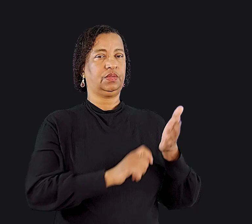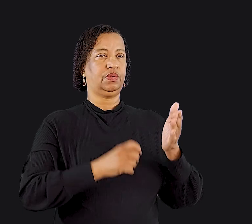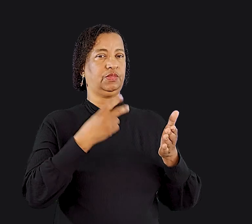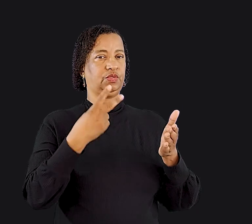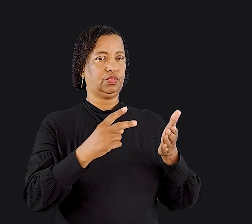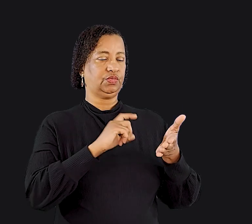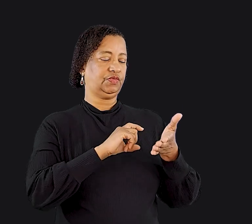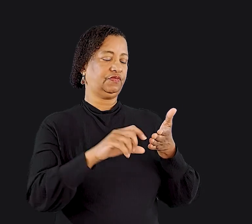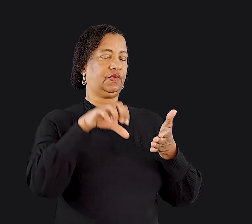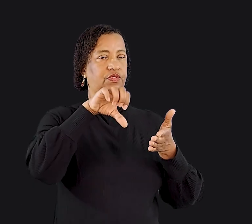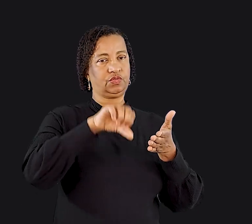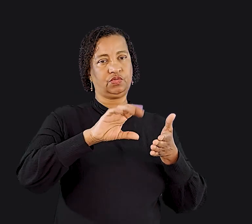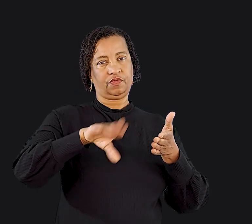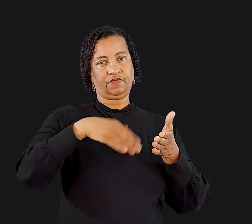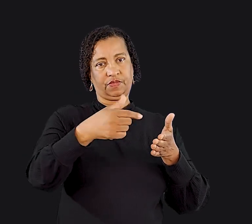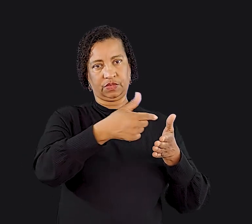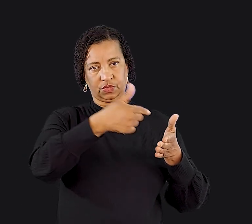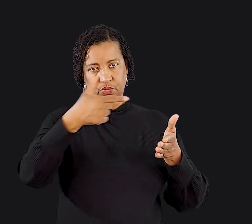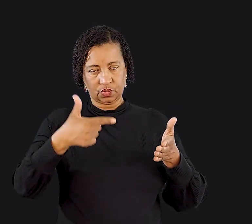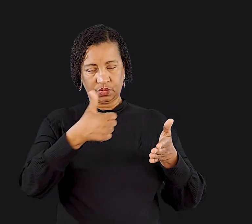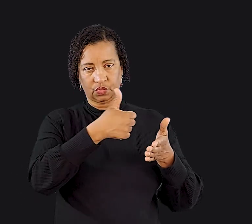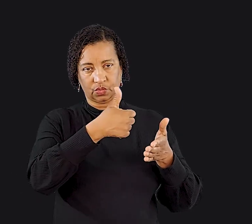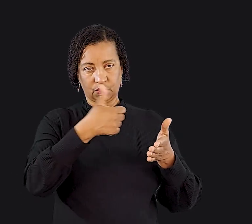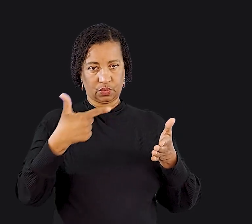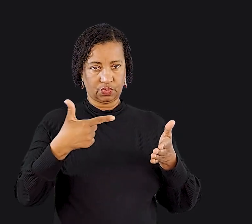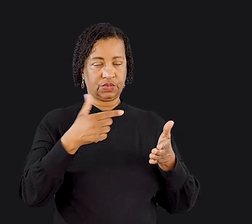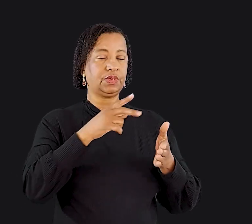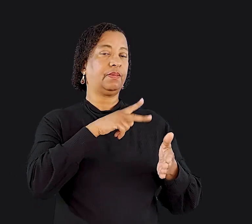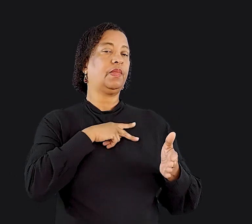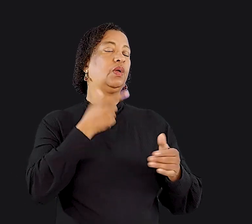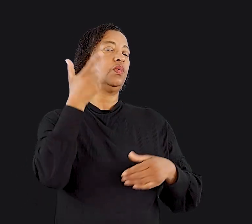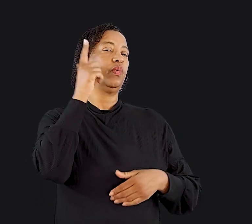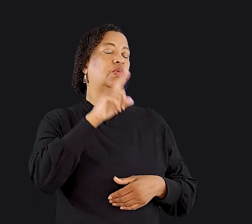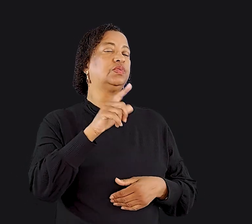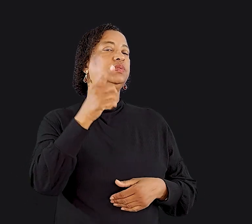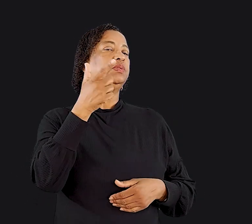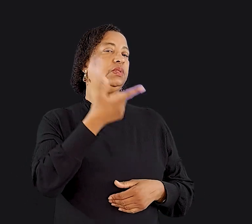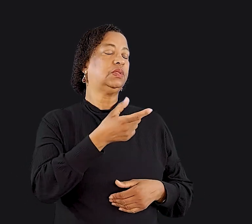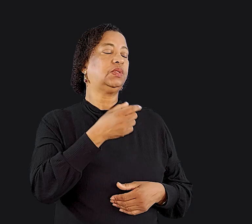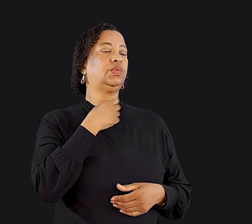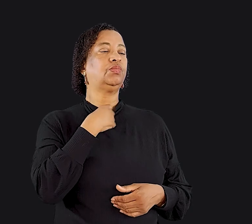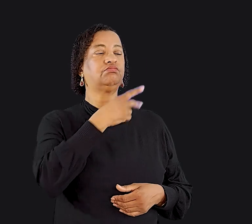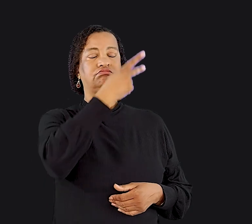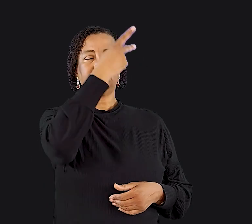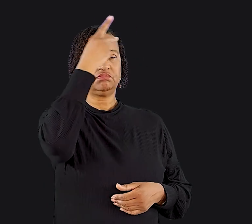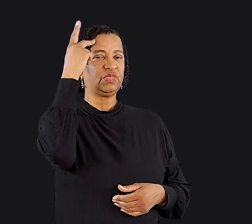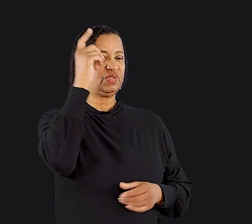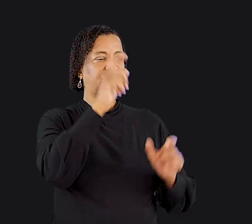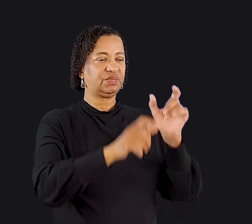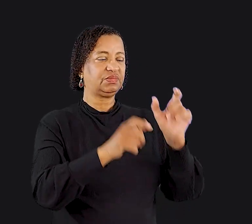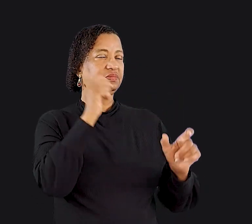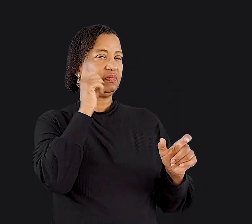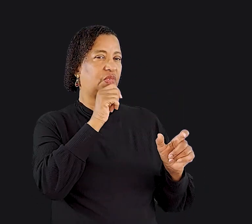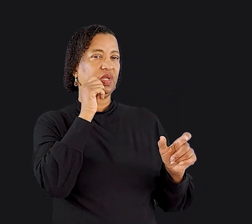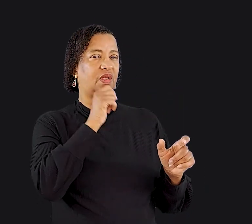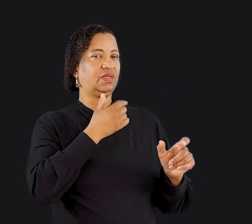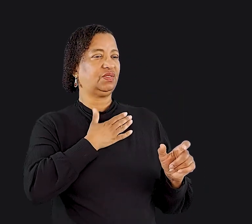capítulo 2, versos 9 a 12, Paulo conseguiu conquistar a antipatia de muitas mulheres de